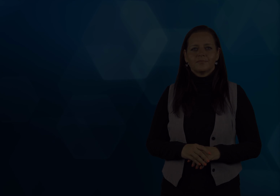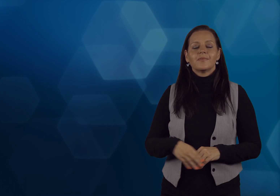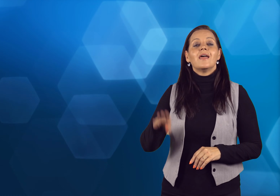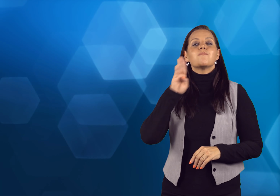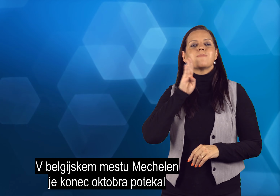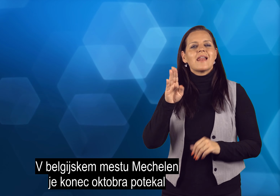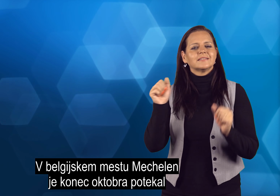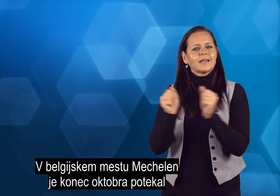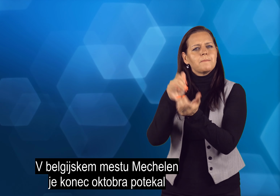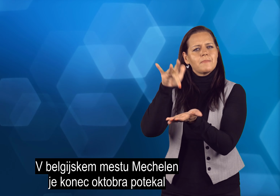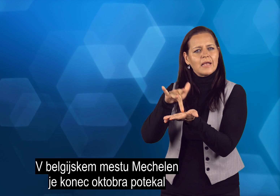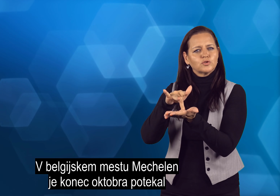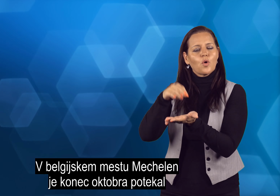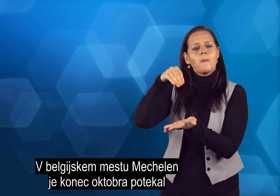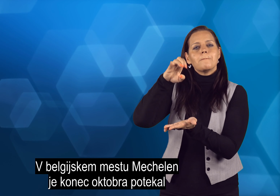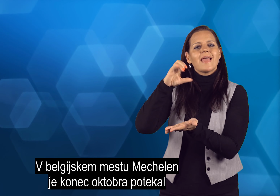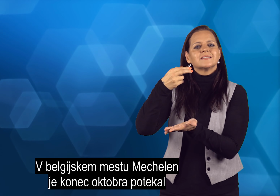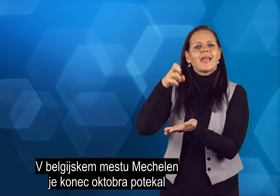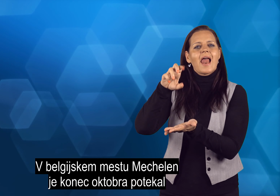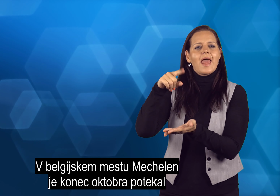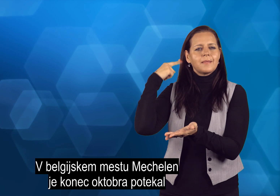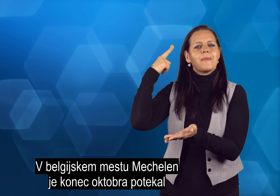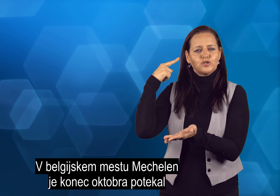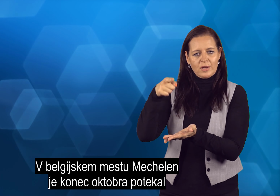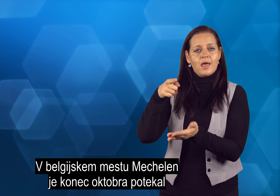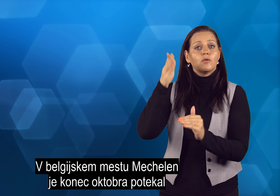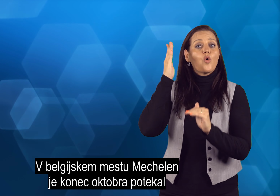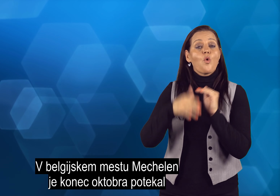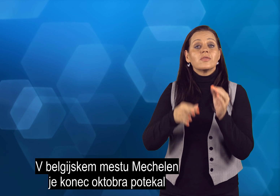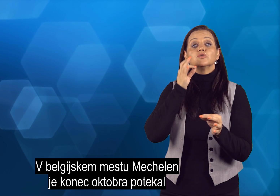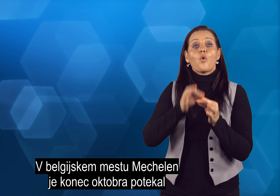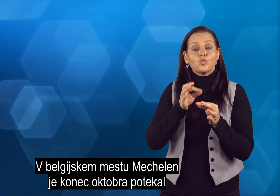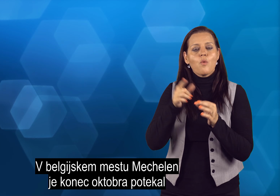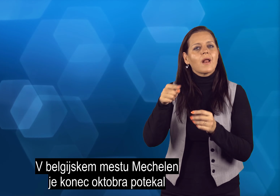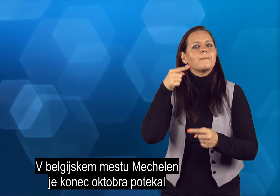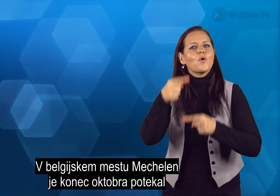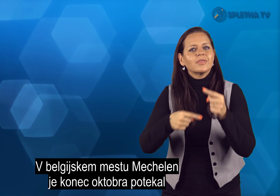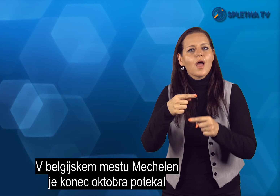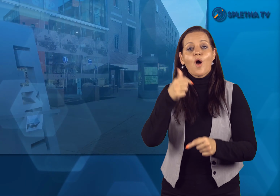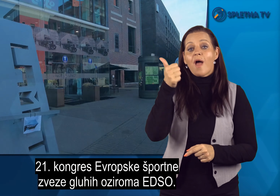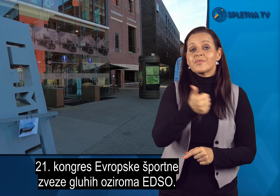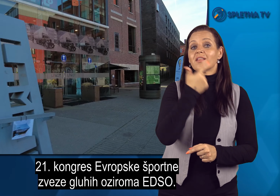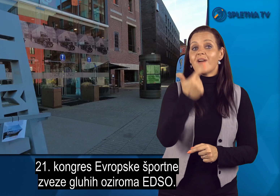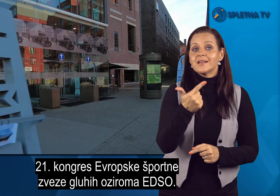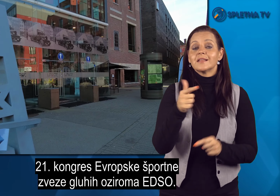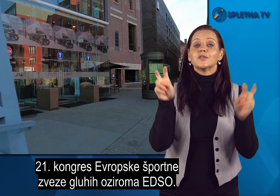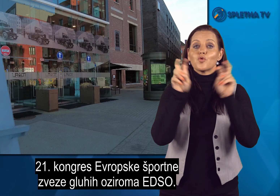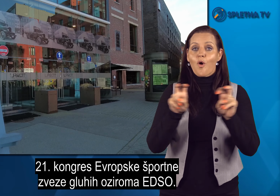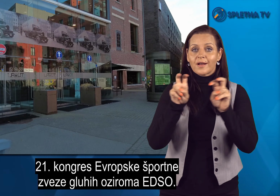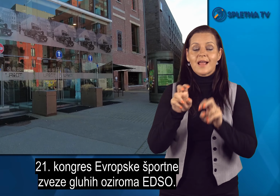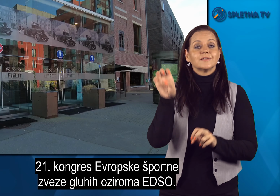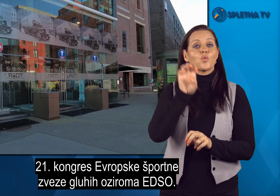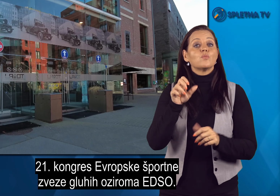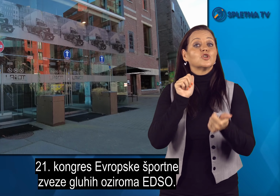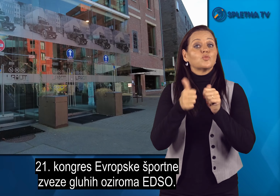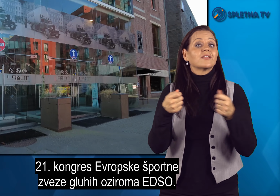V belgijskem mestu Mehellen je konec oktobera potekal 21. kongres